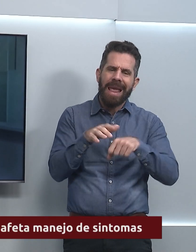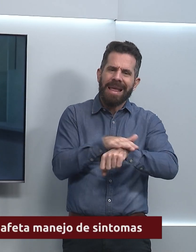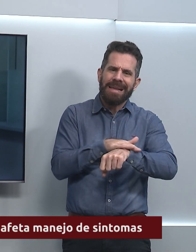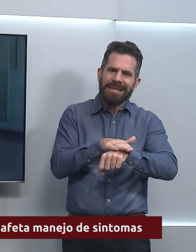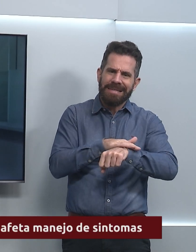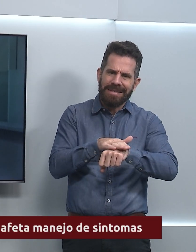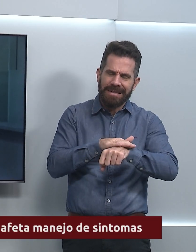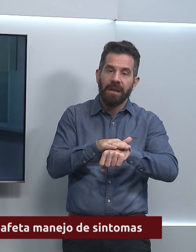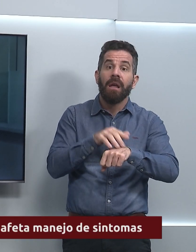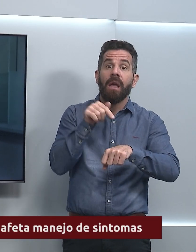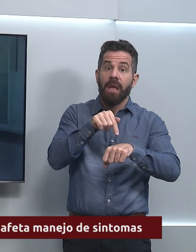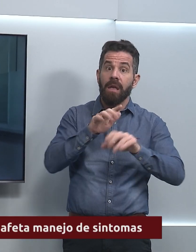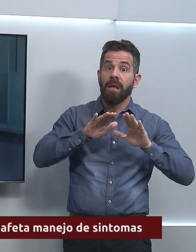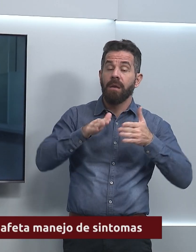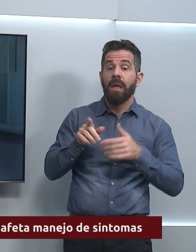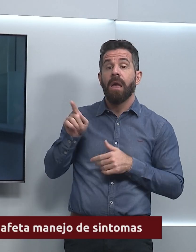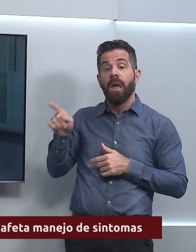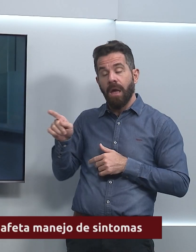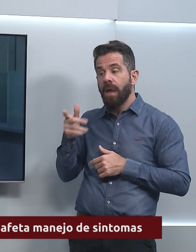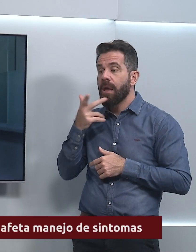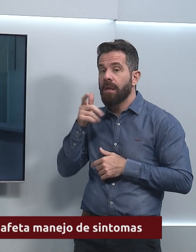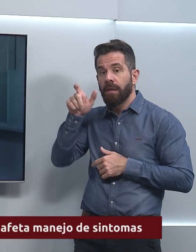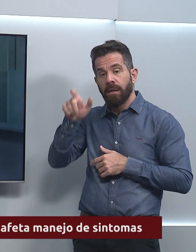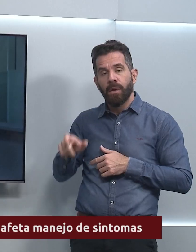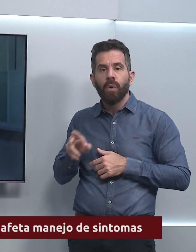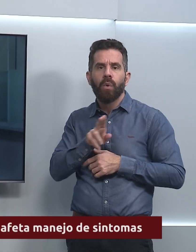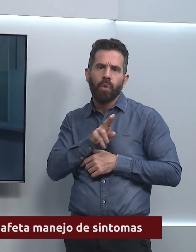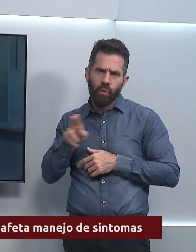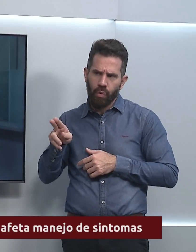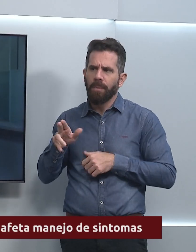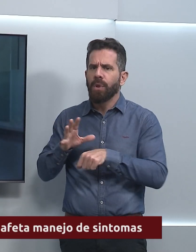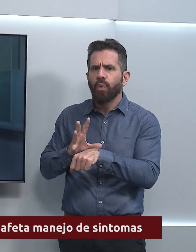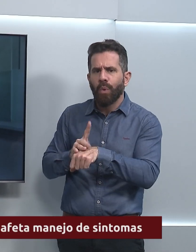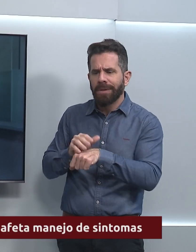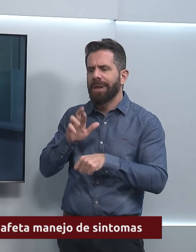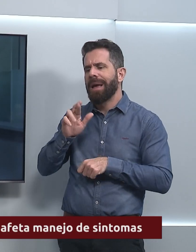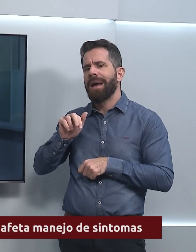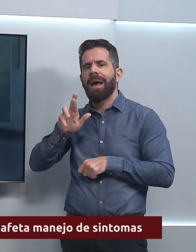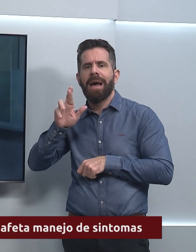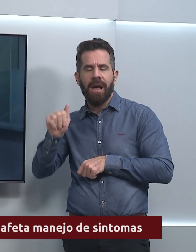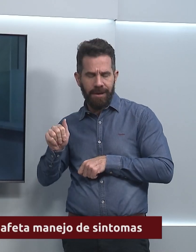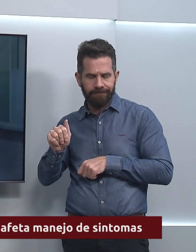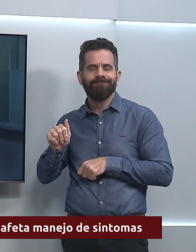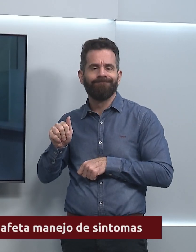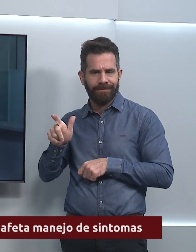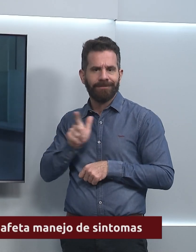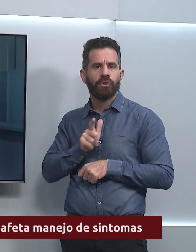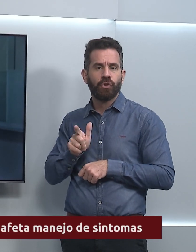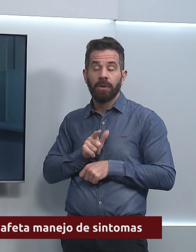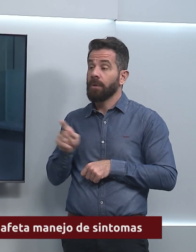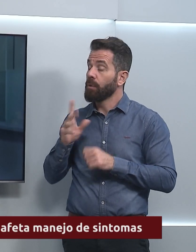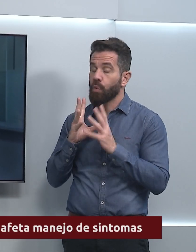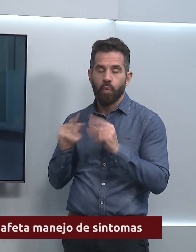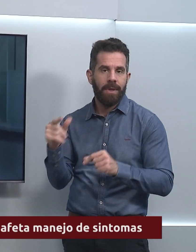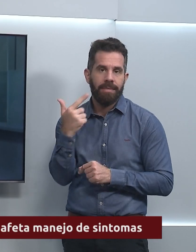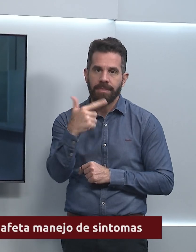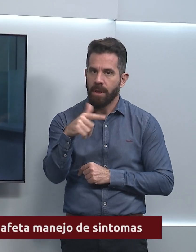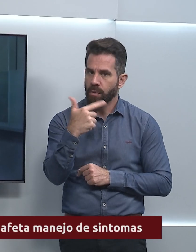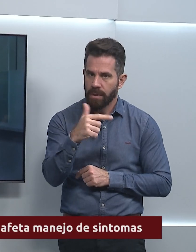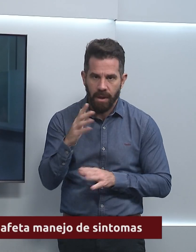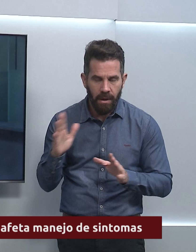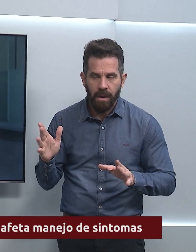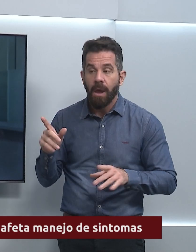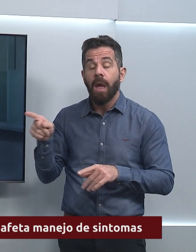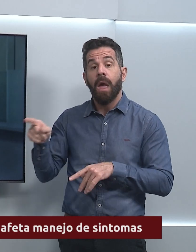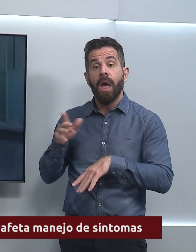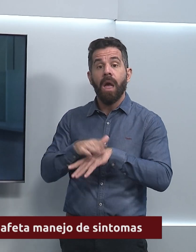Graça, você tem uma doença rara, chama-se Kutzlacha. Eu digo: doutora, o que é isso? É uma doença rara, não tem cura. E por que